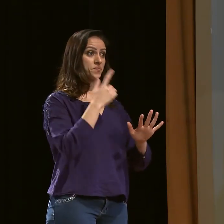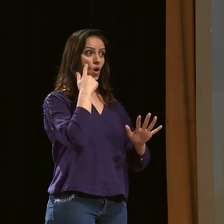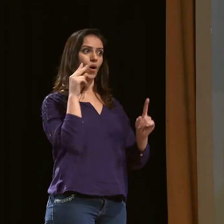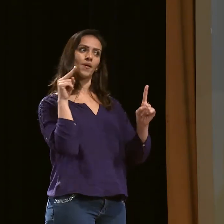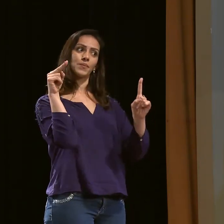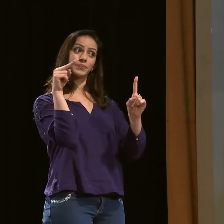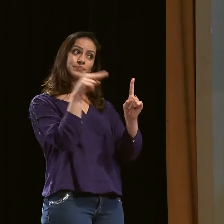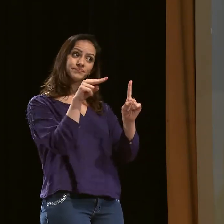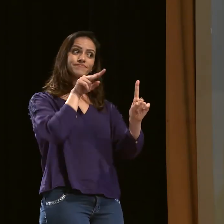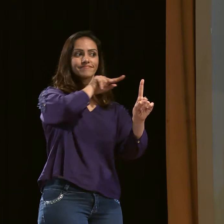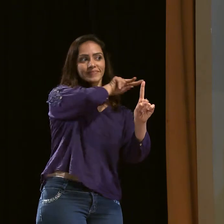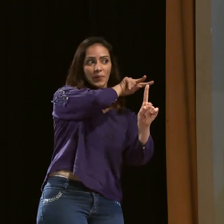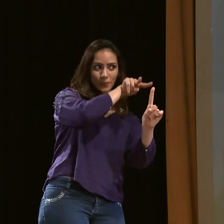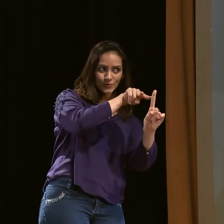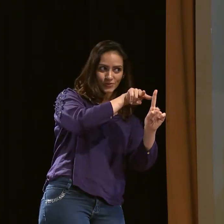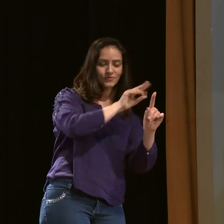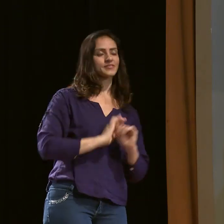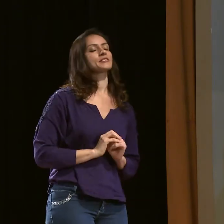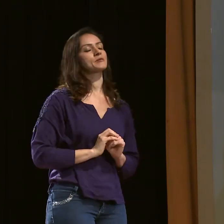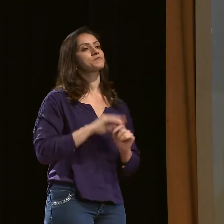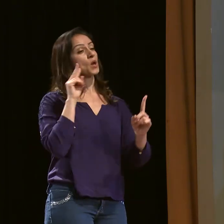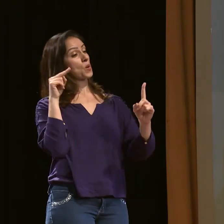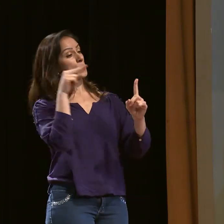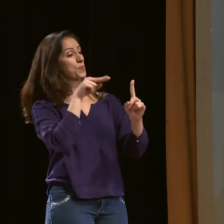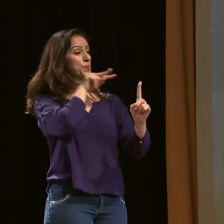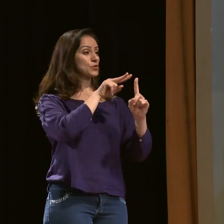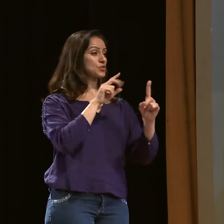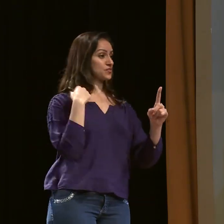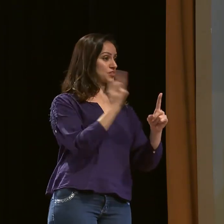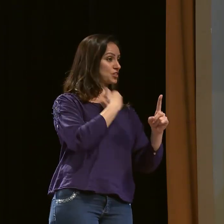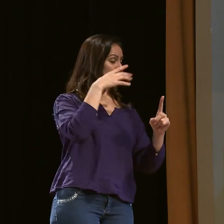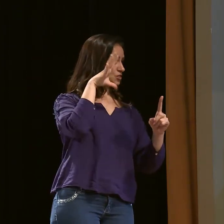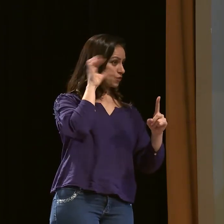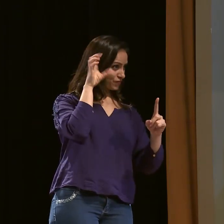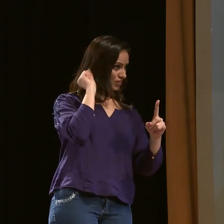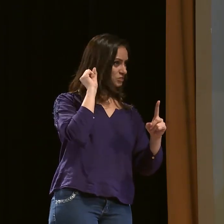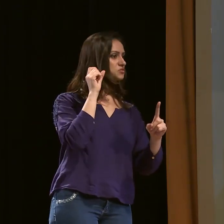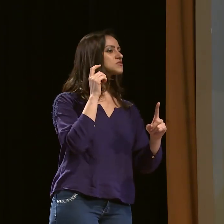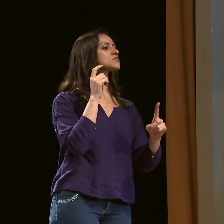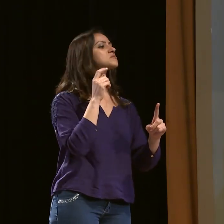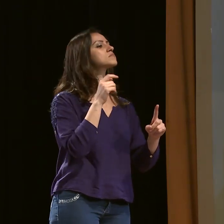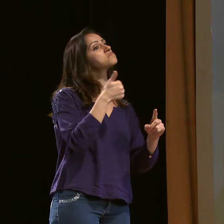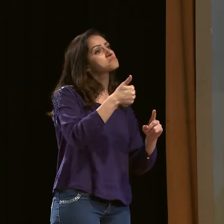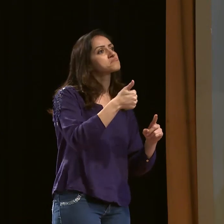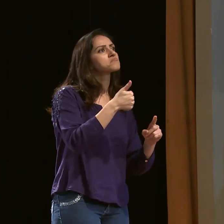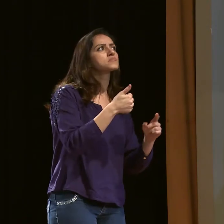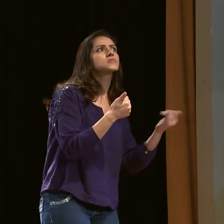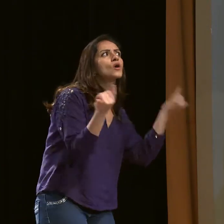está só acostumada com a voz, né? E pelas perspectivas ou por pontos de vista de nós, ouvintes, tudo